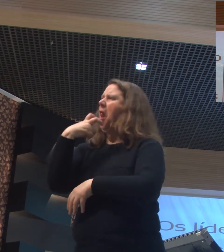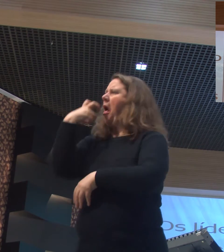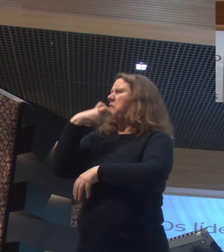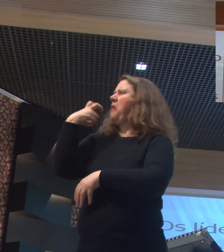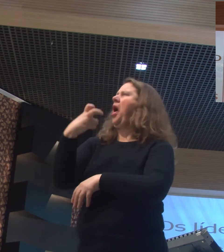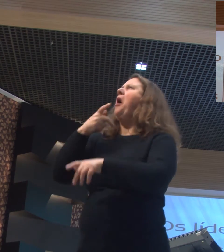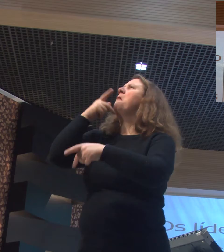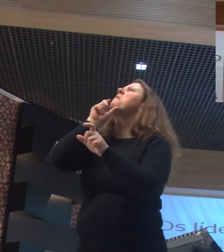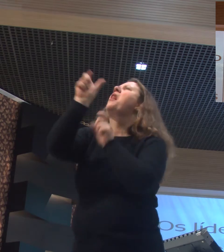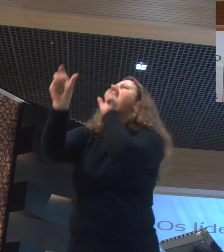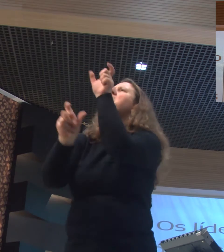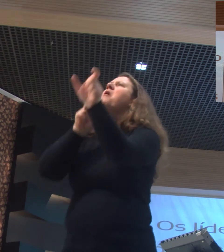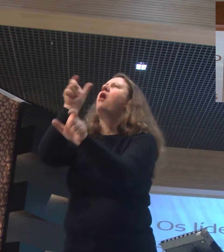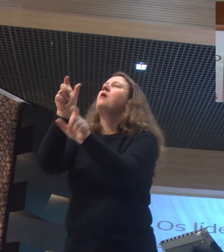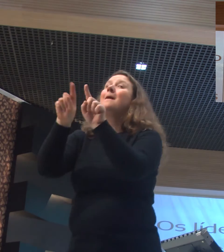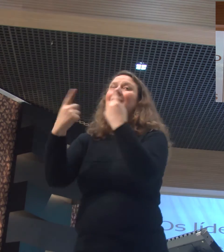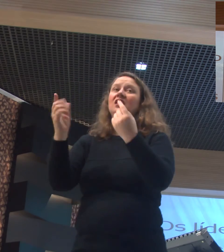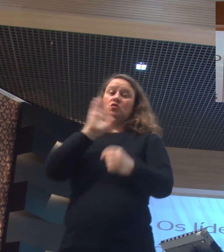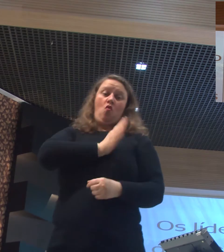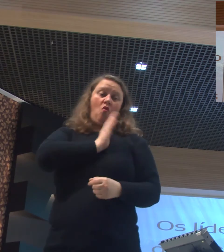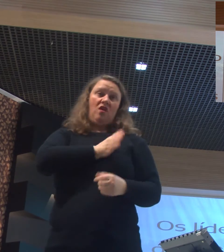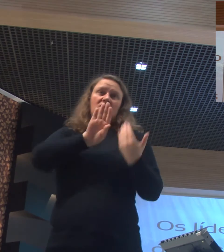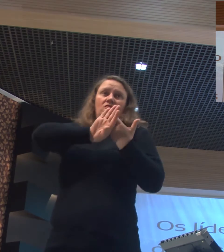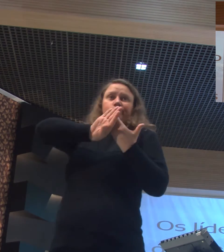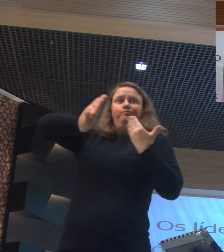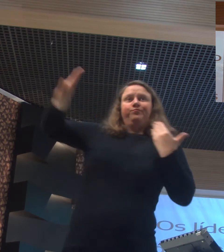Jesus citou